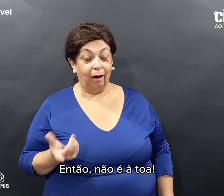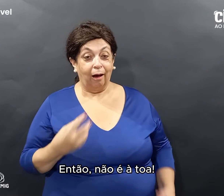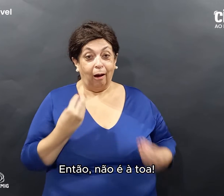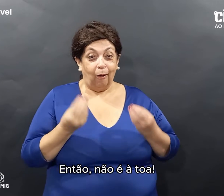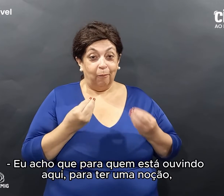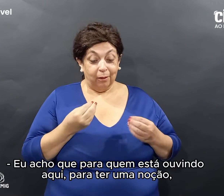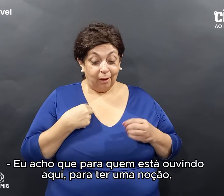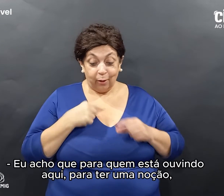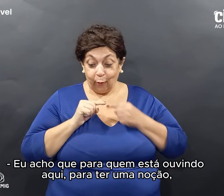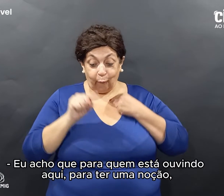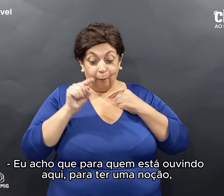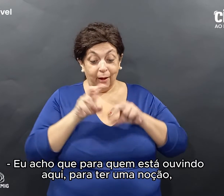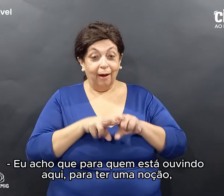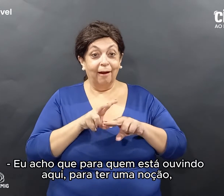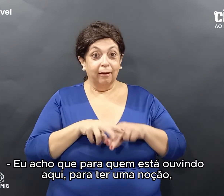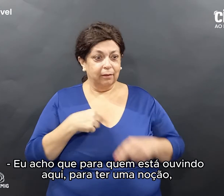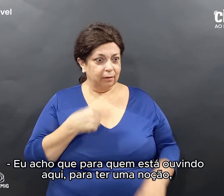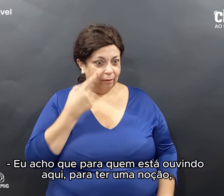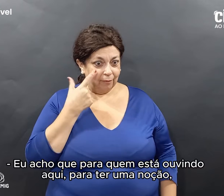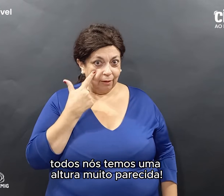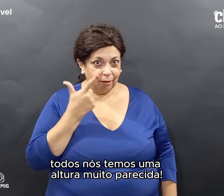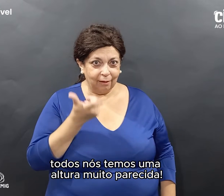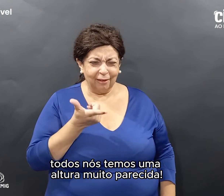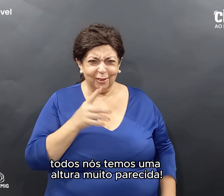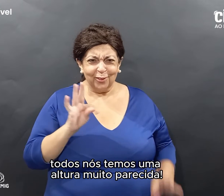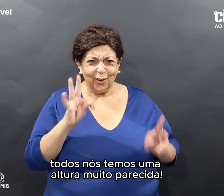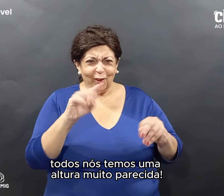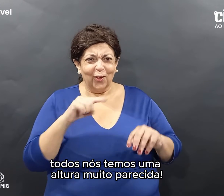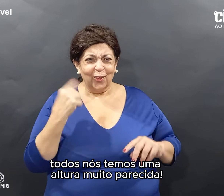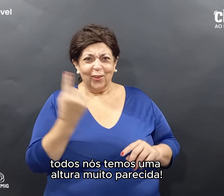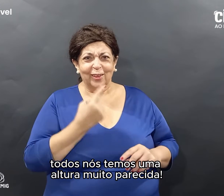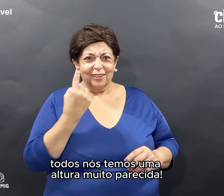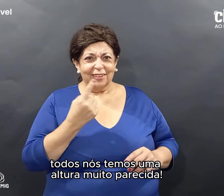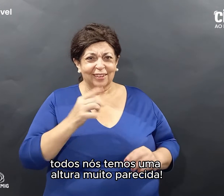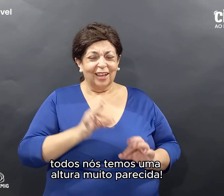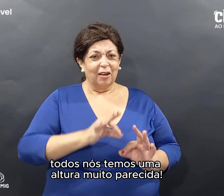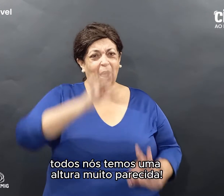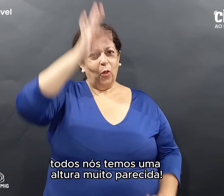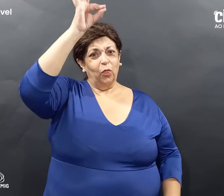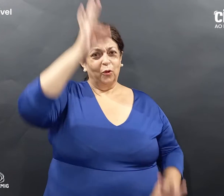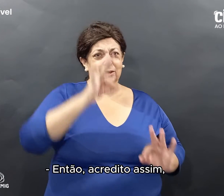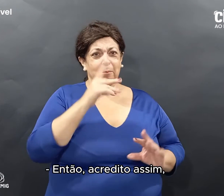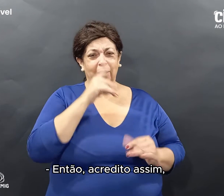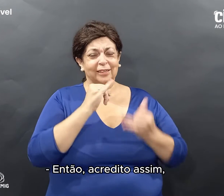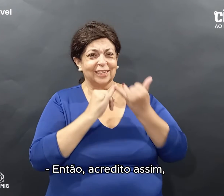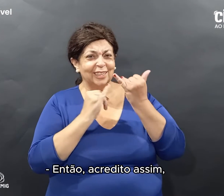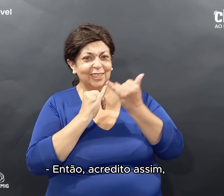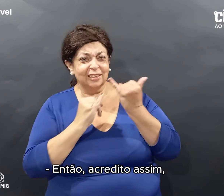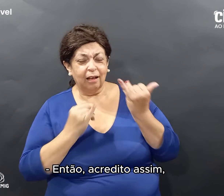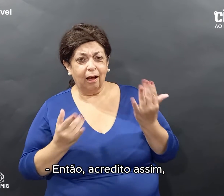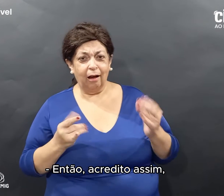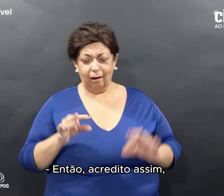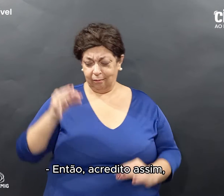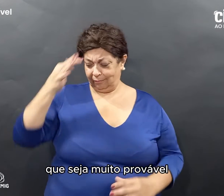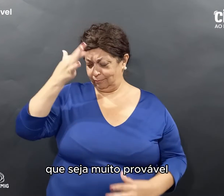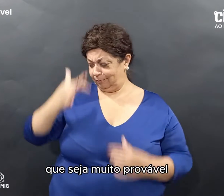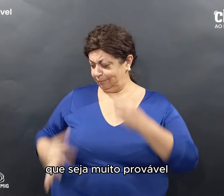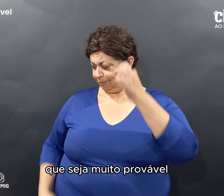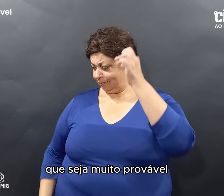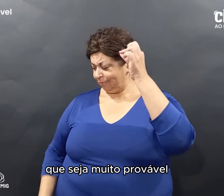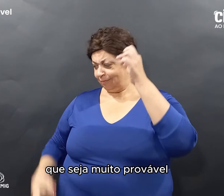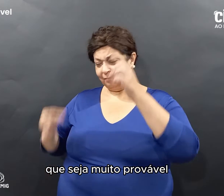Então não é à toa. Eu acho que pra quem tá ouvindo aqui, pra ter uma noção, todos nós temos uma altura muito parecida. Sim. Então, acredito assim